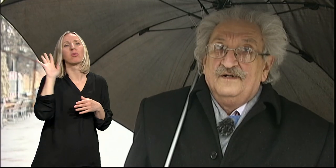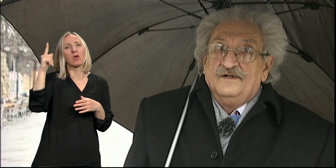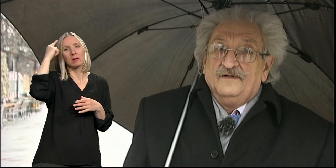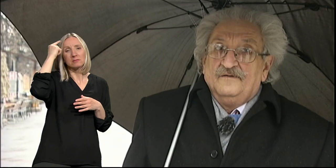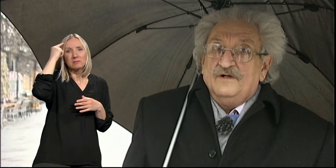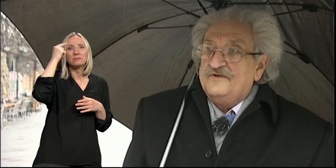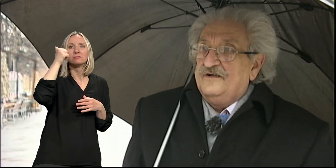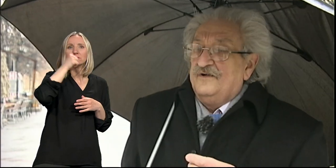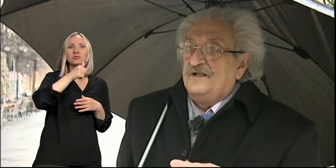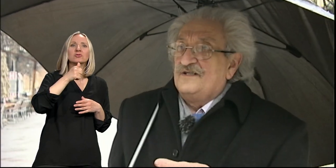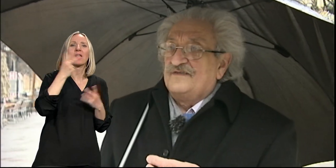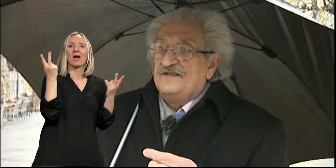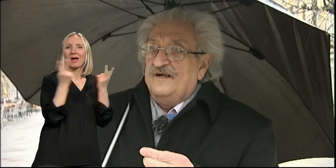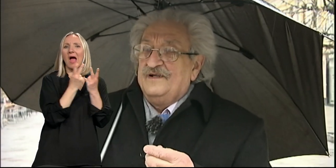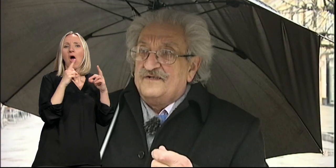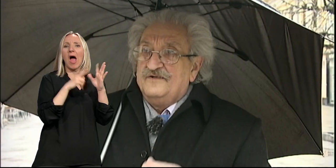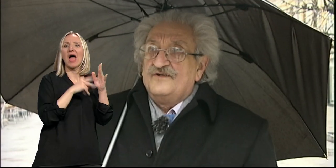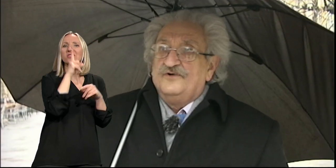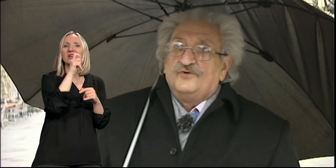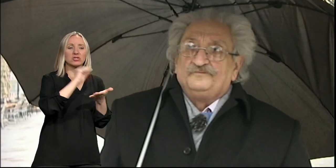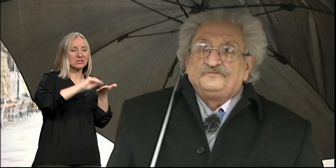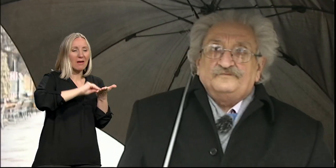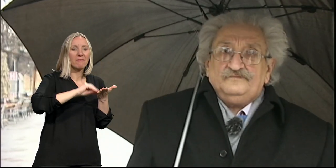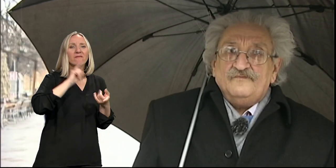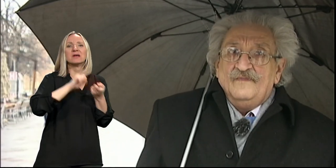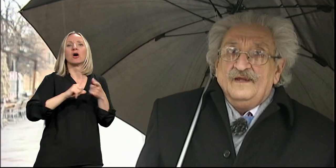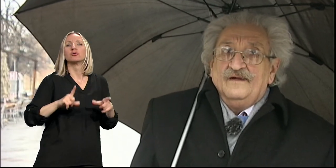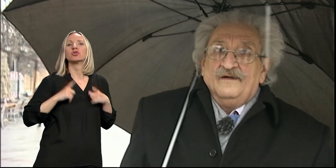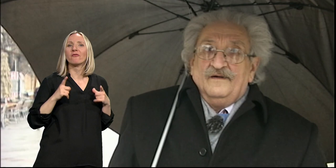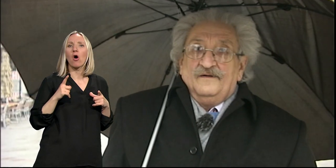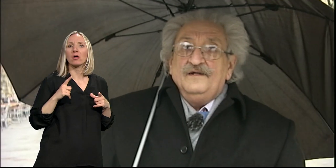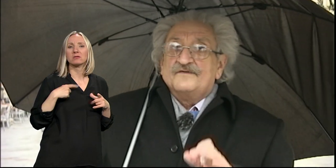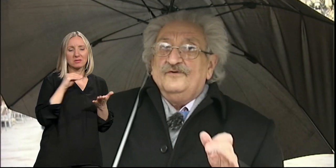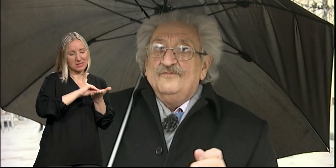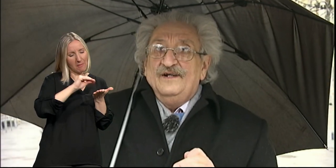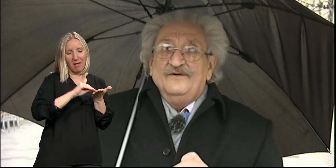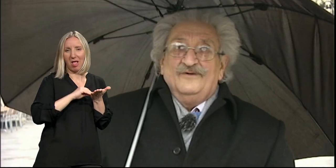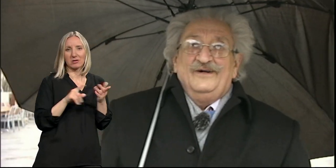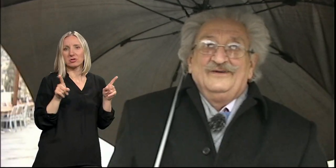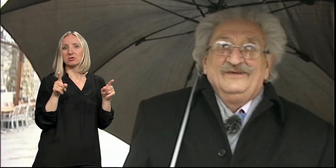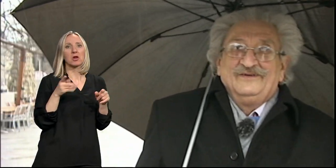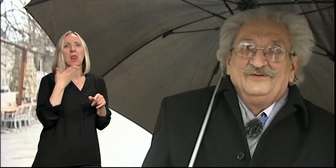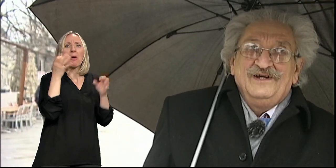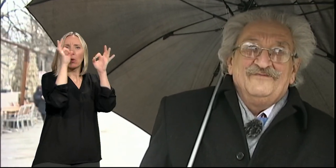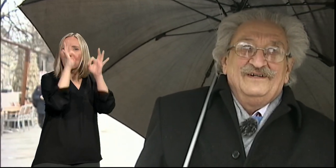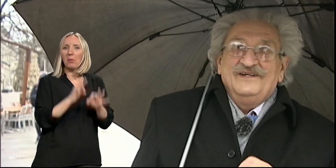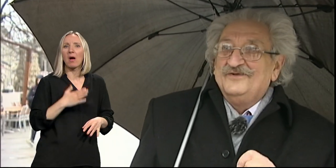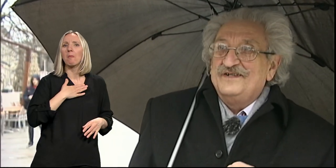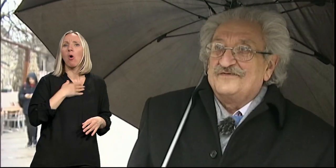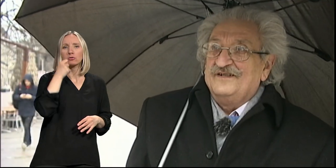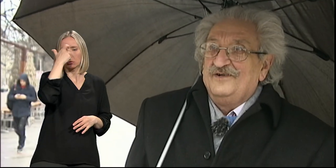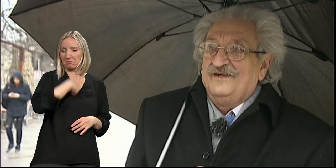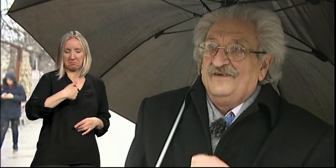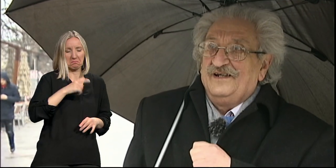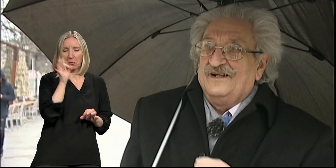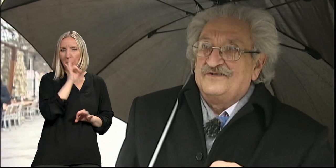njegovih, baš onako Andrićevskih zabeleški o životu. Nigde skoro mene tu nema, na jednom